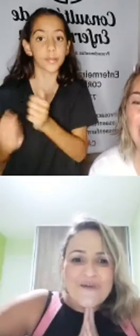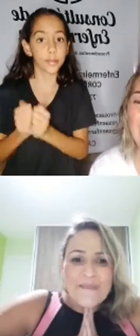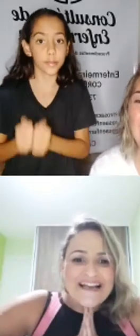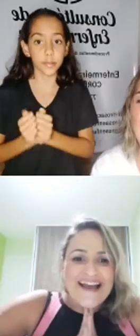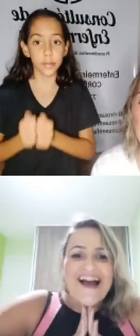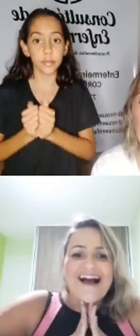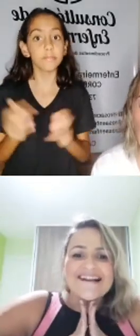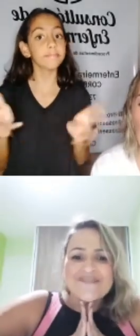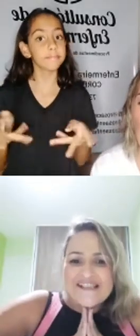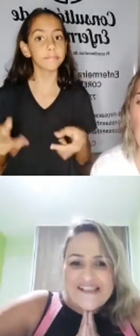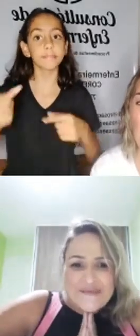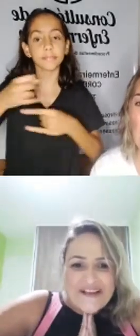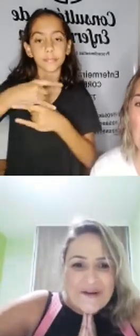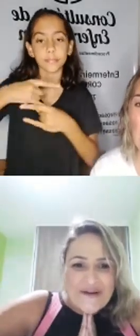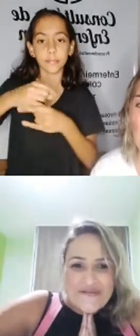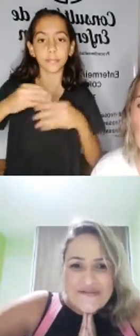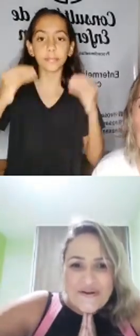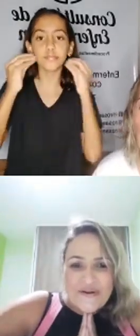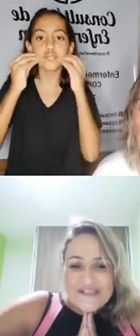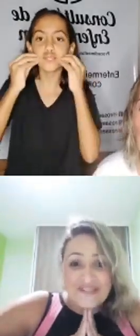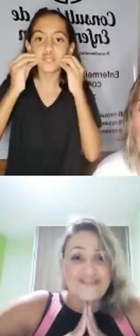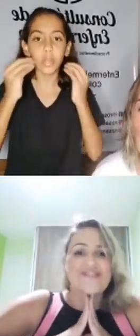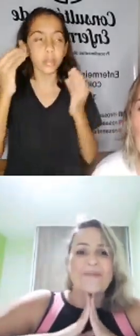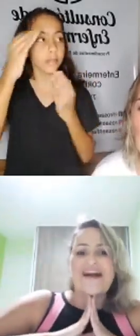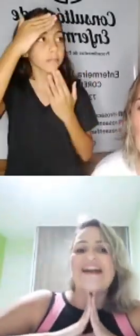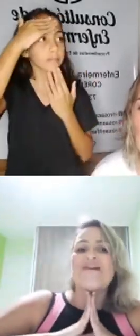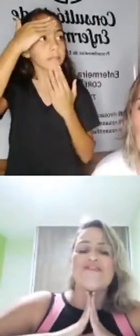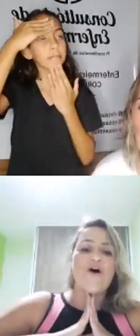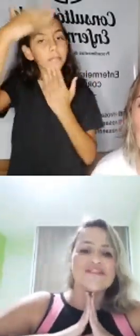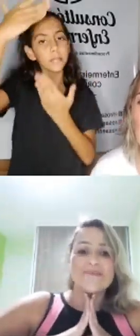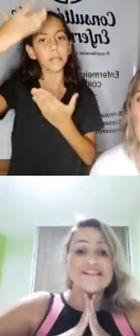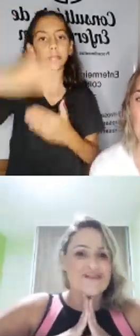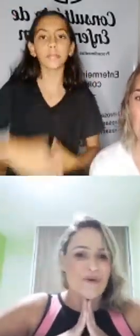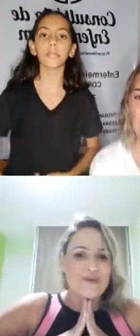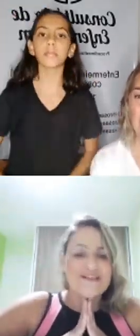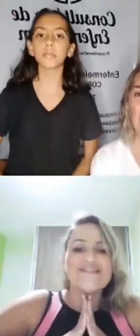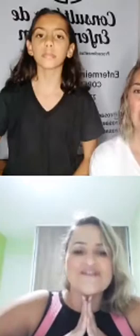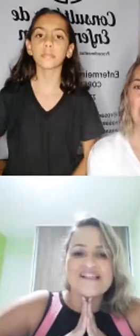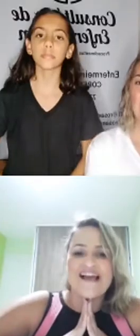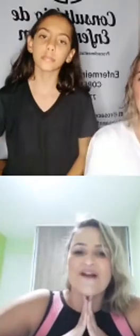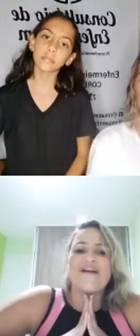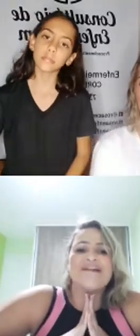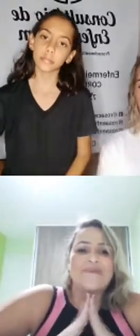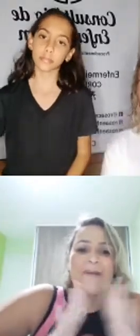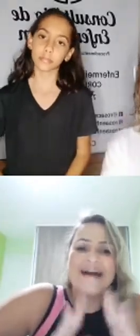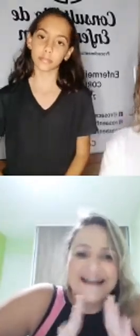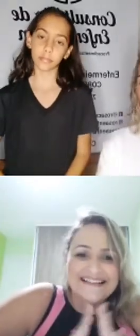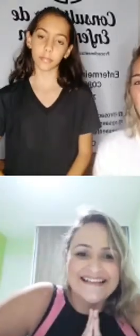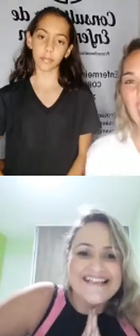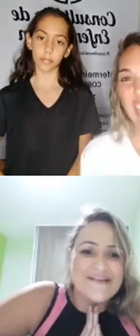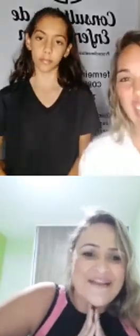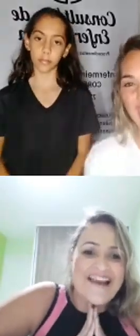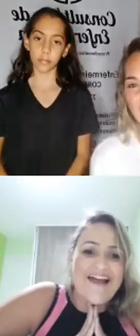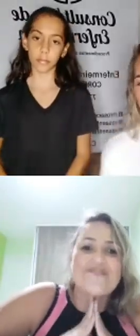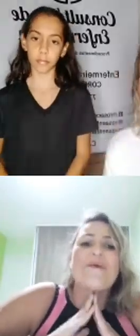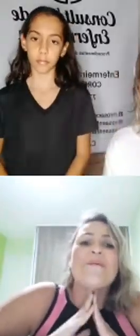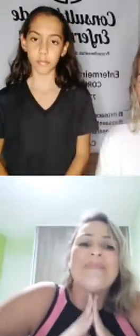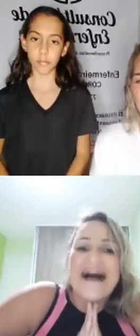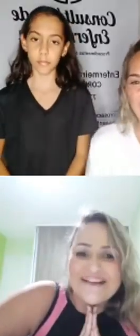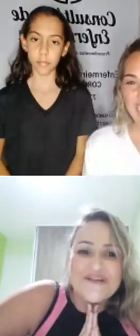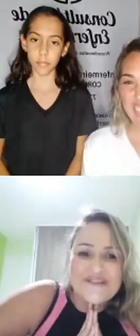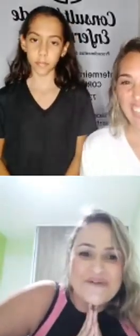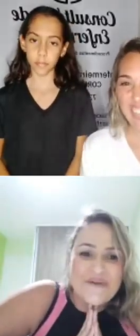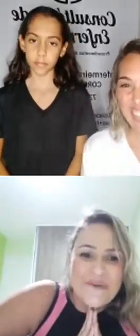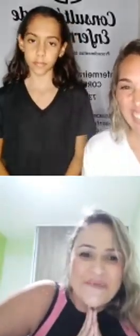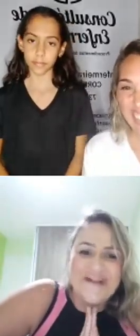Beijo, obrigada. Vocês me deram a maior força. Eu estava super nervosa, mas ontem eles fizeram essa propaganda dessa minha live bombar